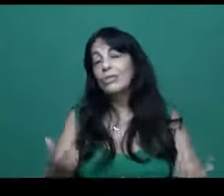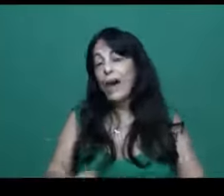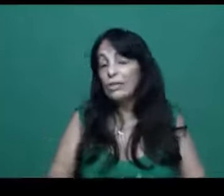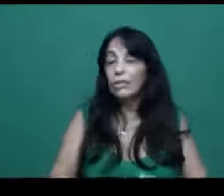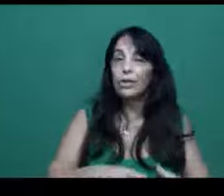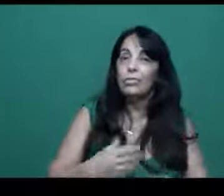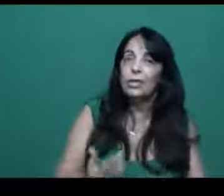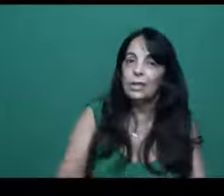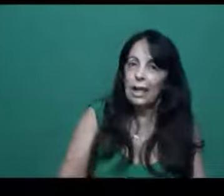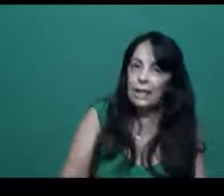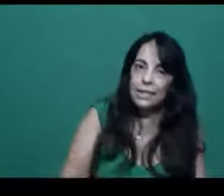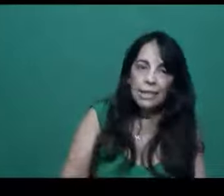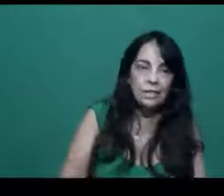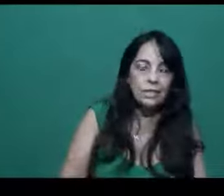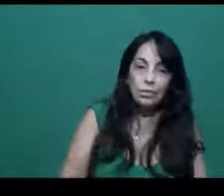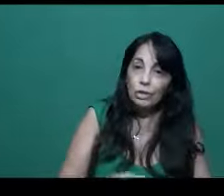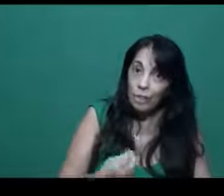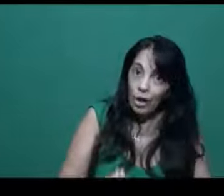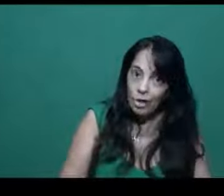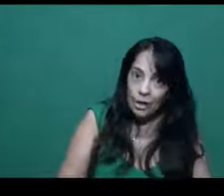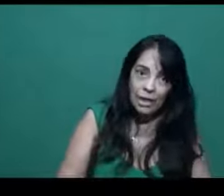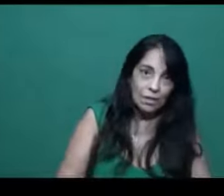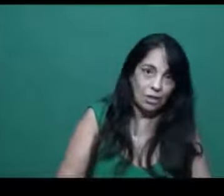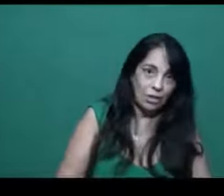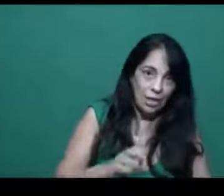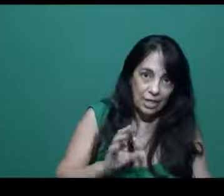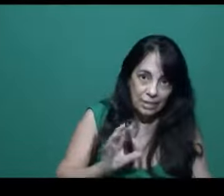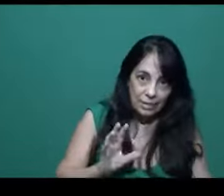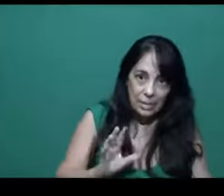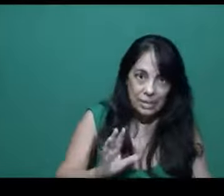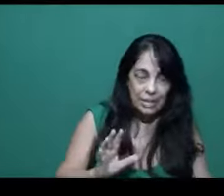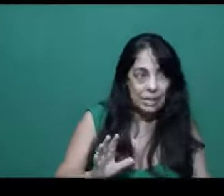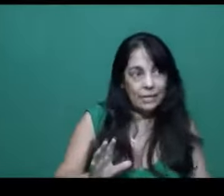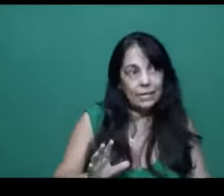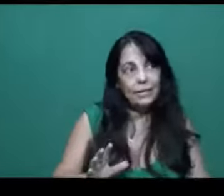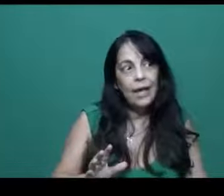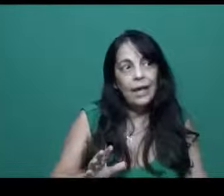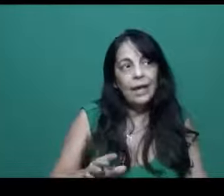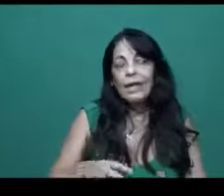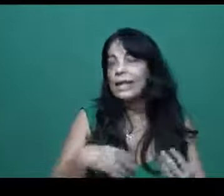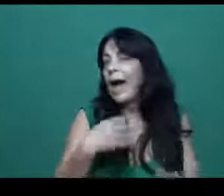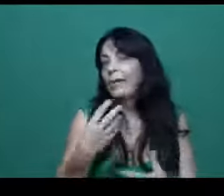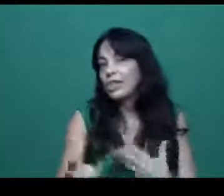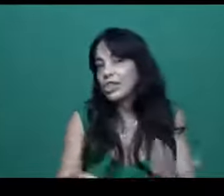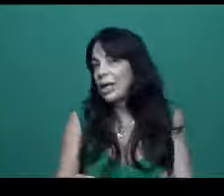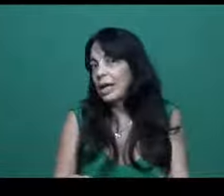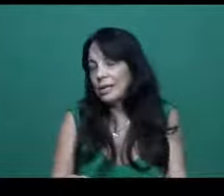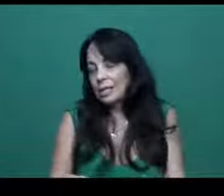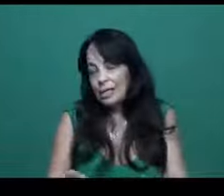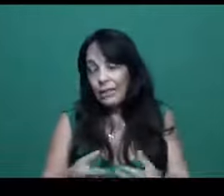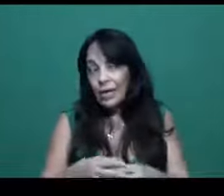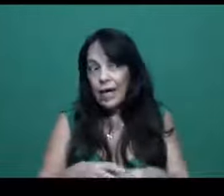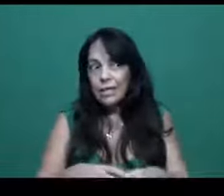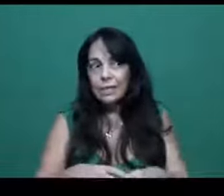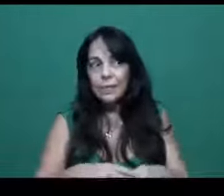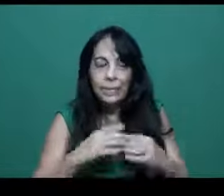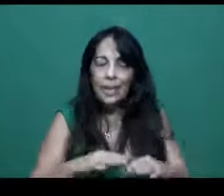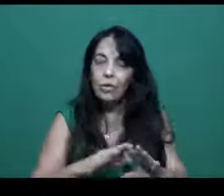fatos que foram muito interessantes e muito importantes nesse lidar com as crianças. Na verdade, a primeira coisa